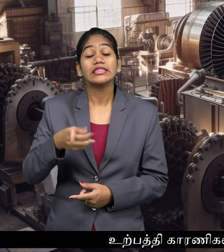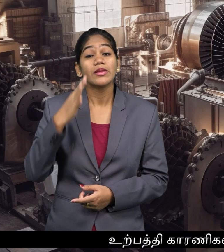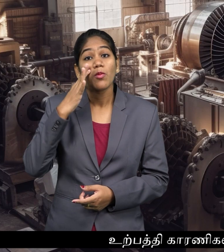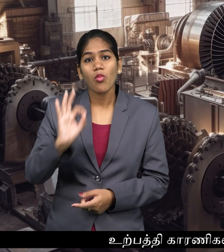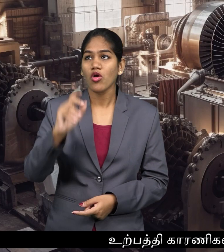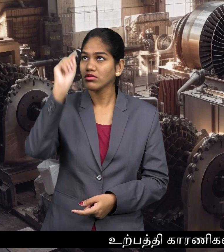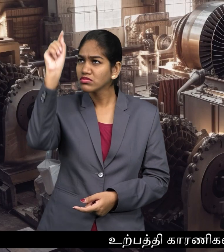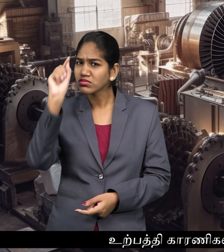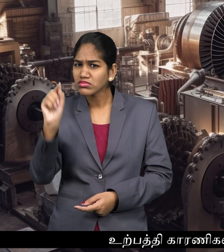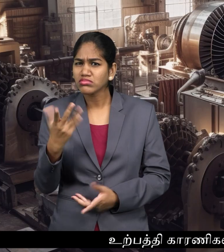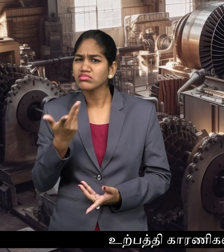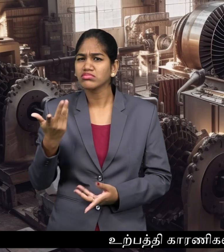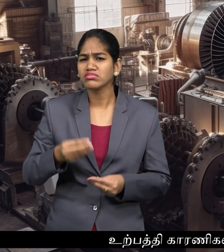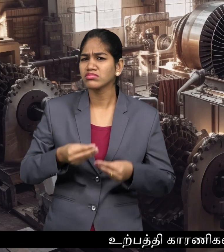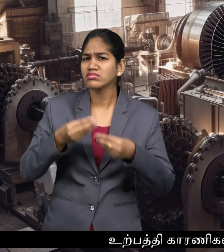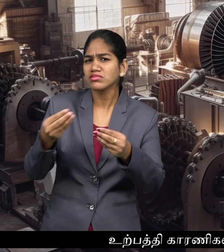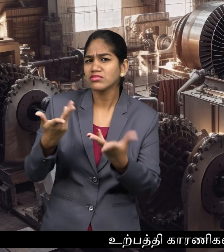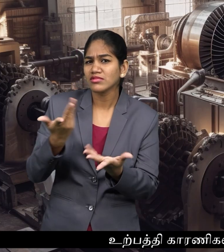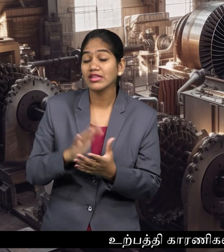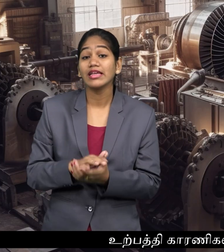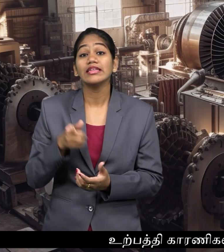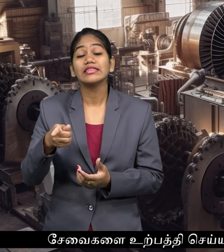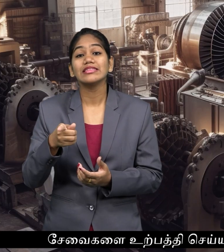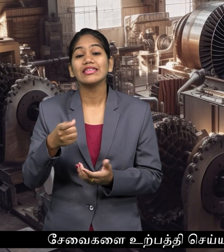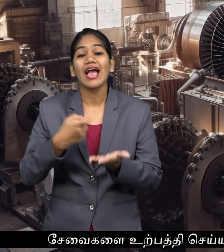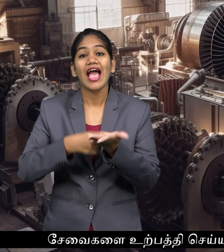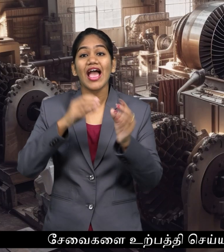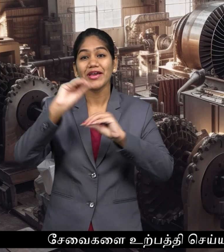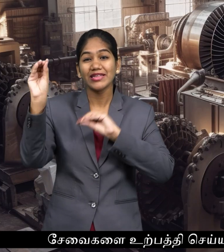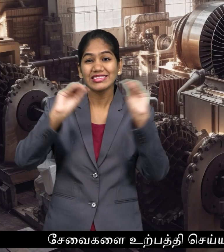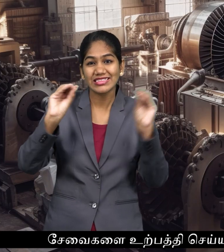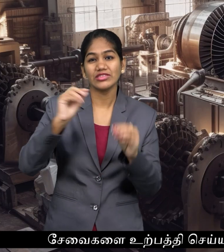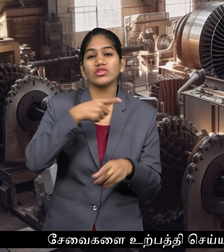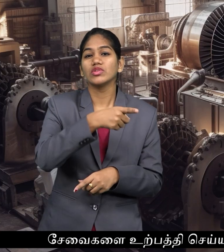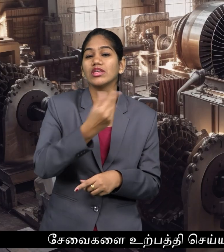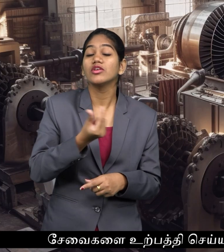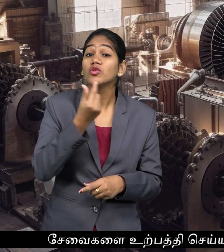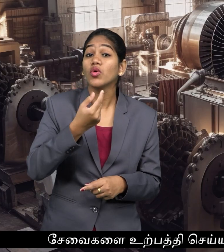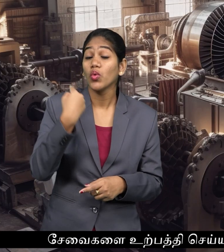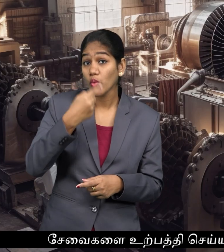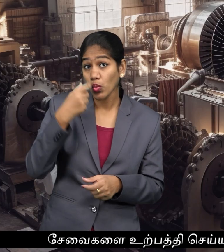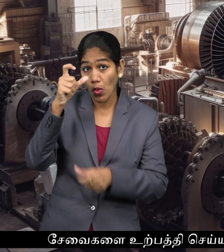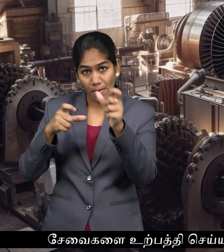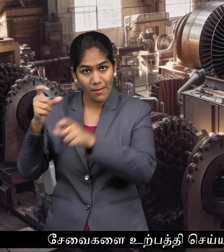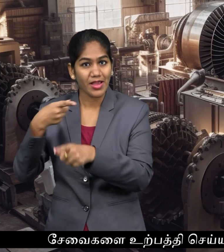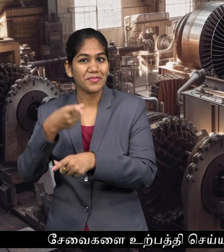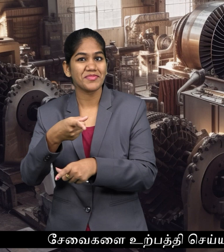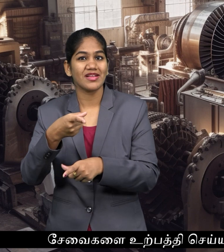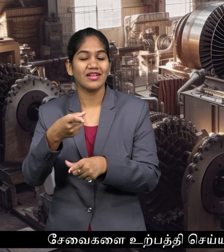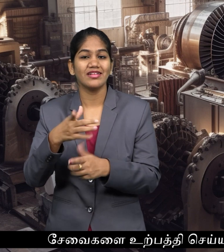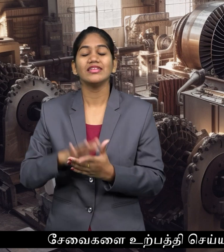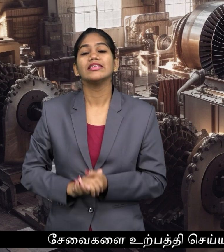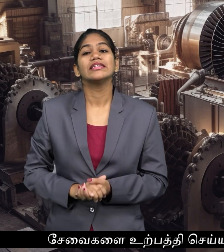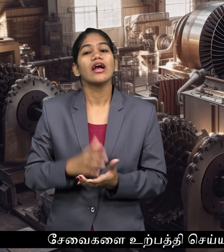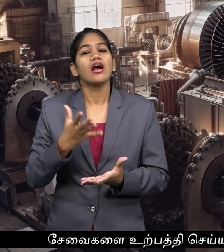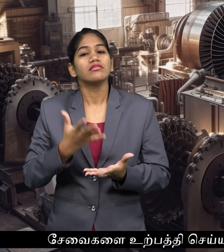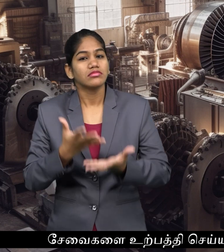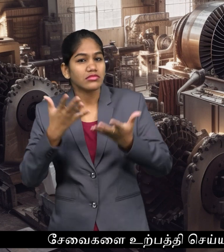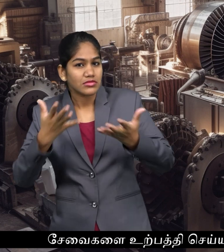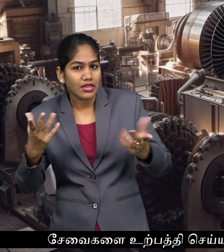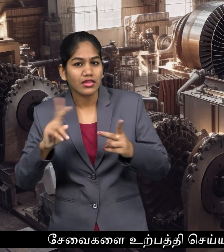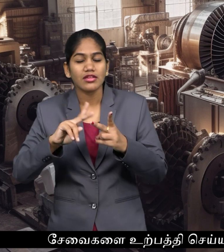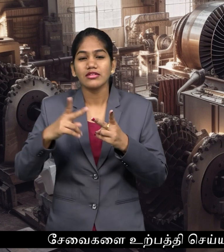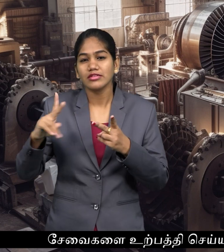உற்பத்தி காரணிகள் என்பது பொருட்கள் மற்றும் சேவைகளை உற்பத்தி செய்ய மக்கள் பயன்படுத்தும் வளங்கள்